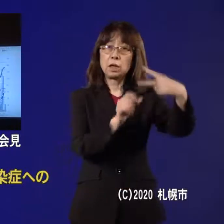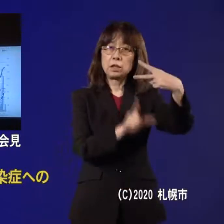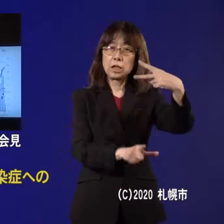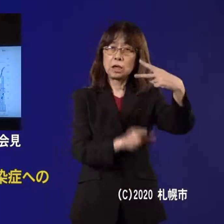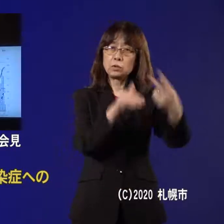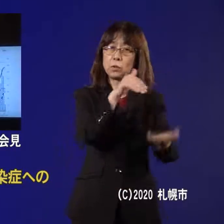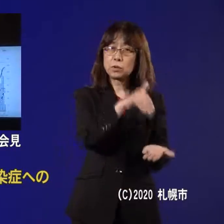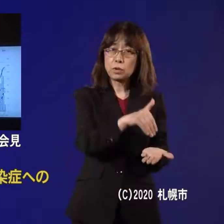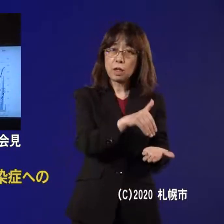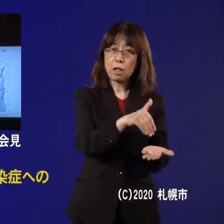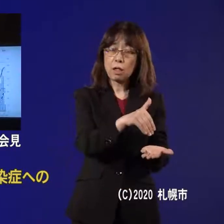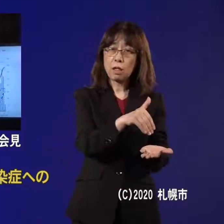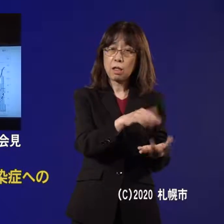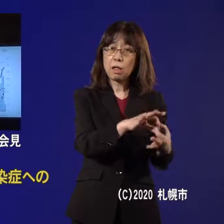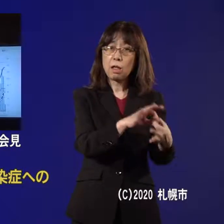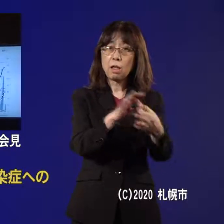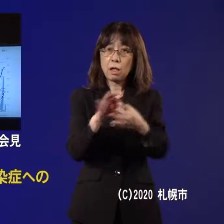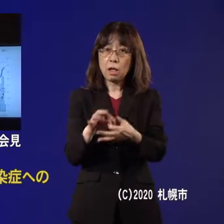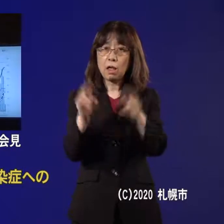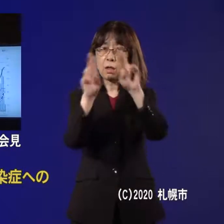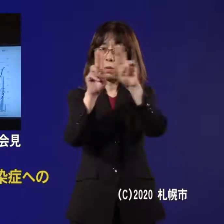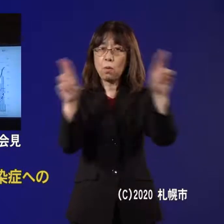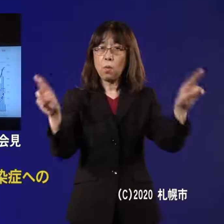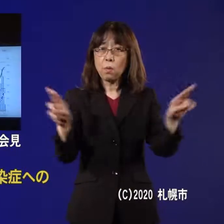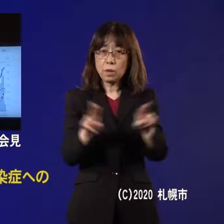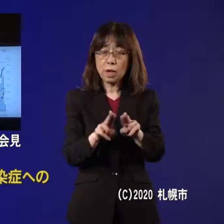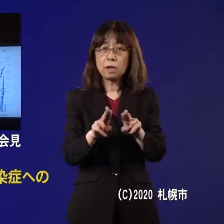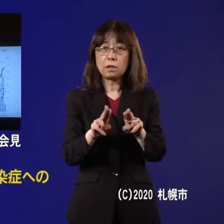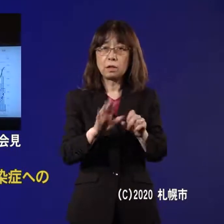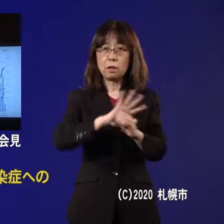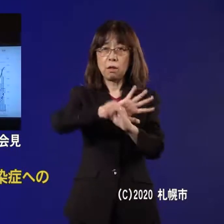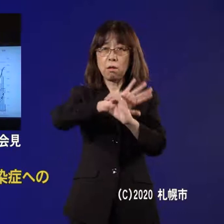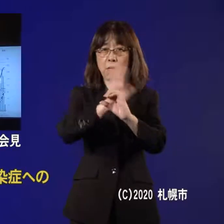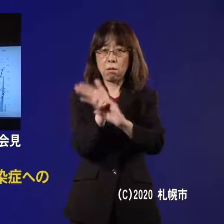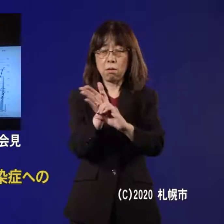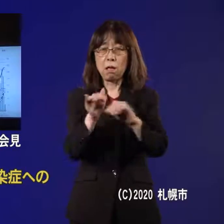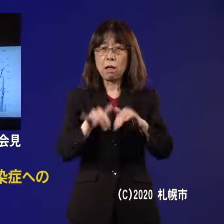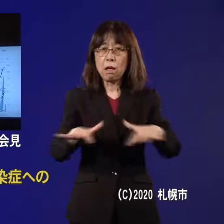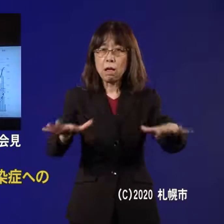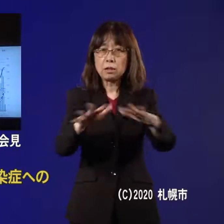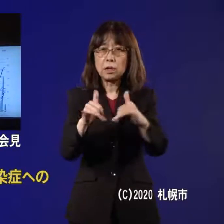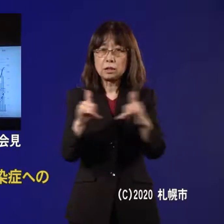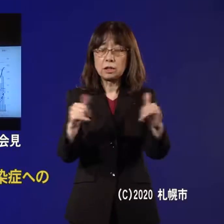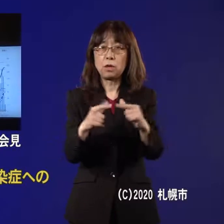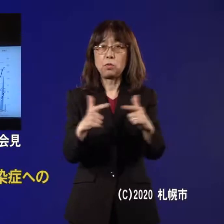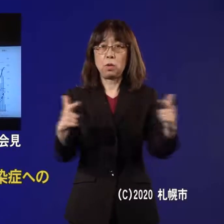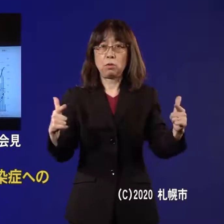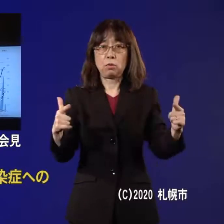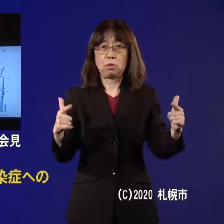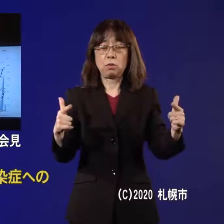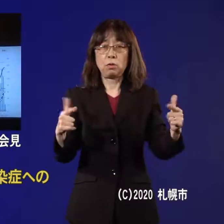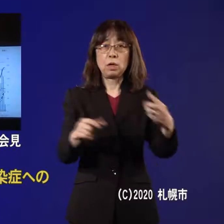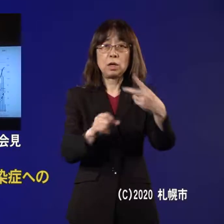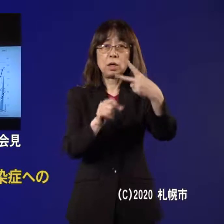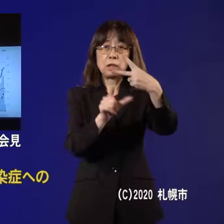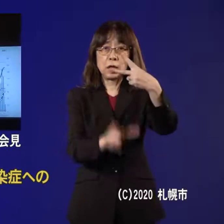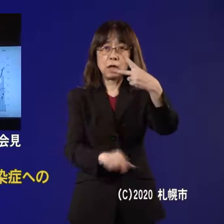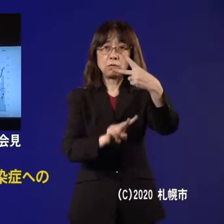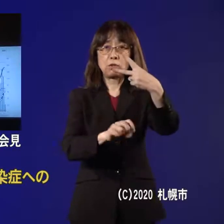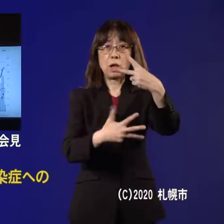から道内非常に感染者が増えてきて、2月28日に、北海道知事の